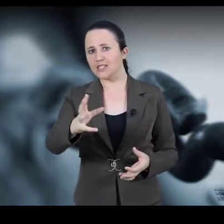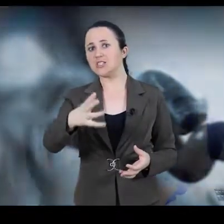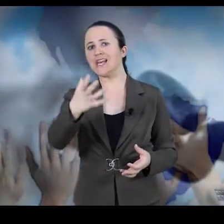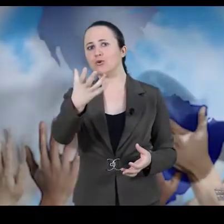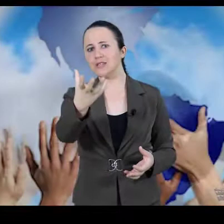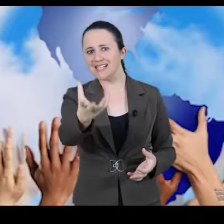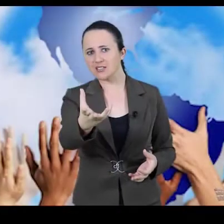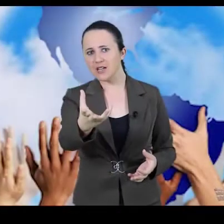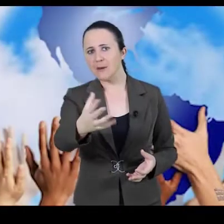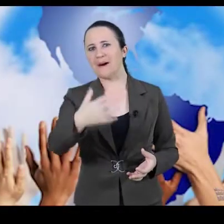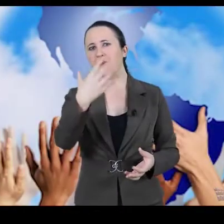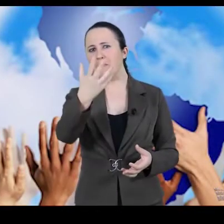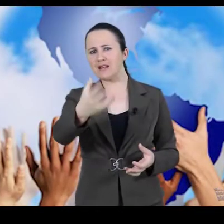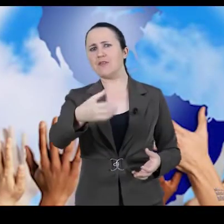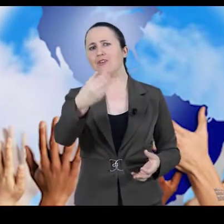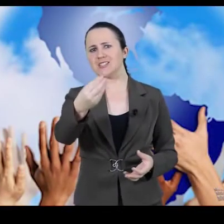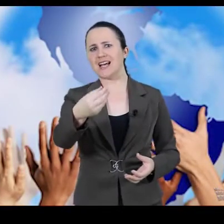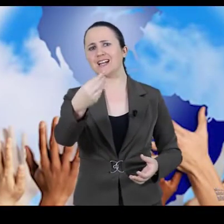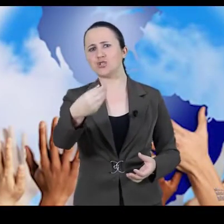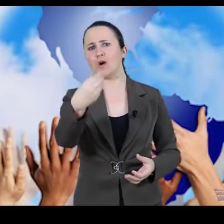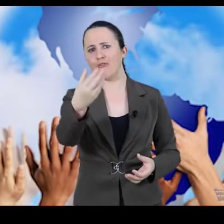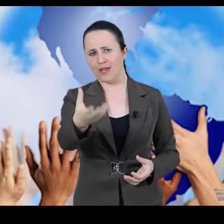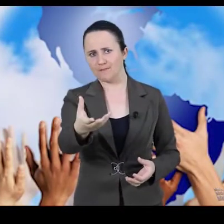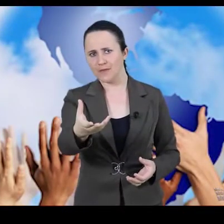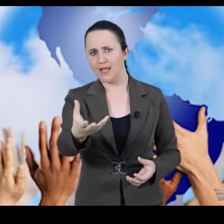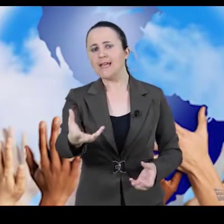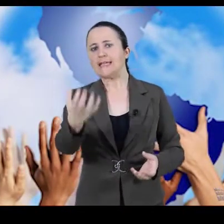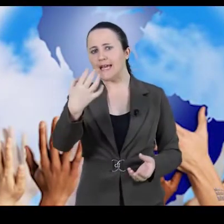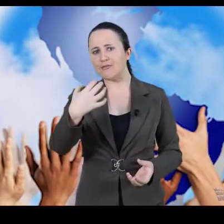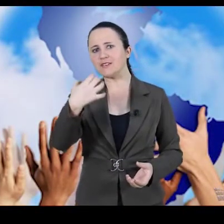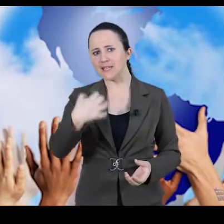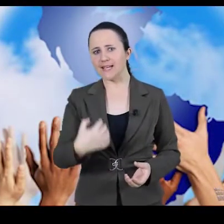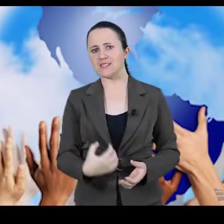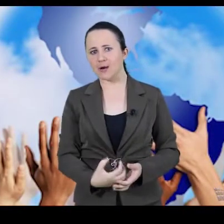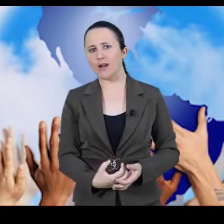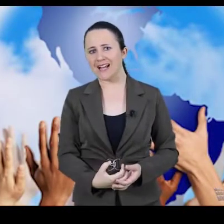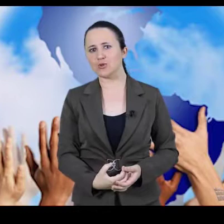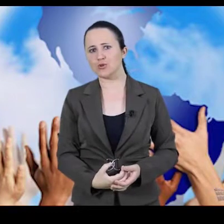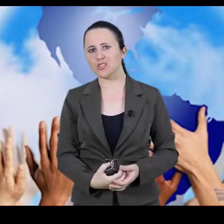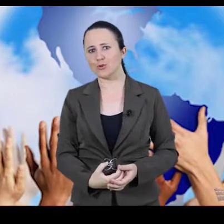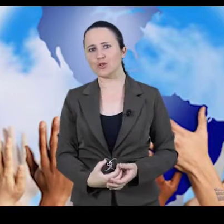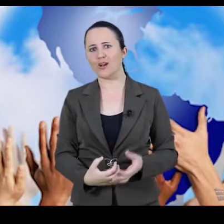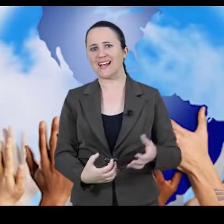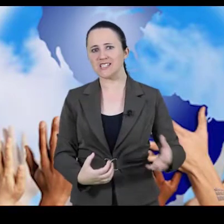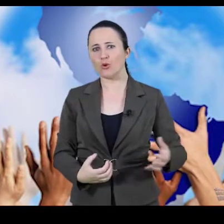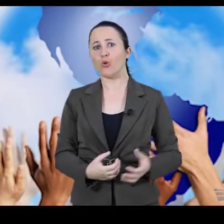se reunir para manifestar a sua fé. E devem ser assegurados os seus locais de